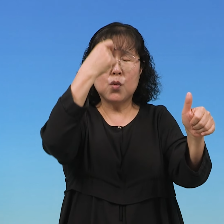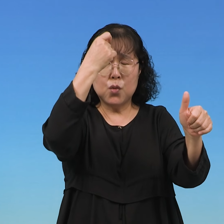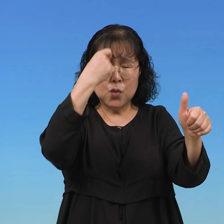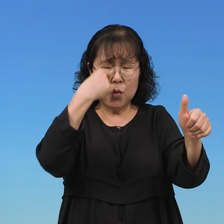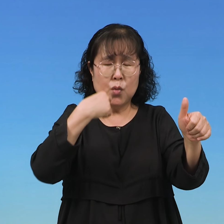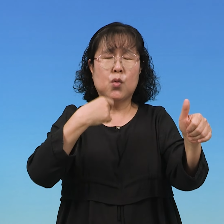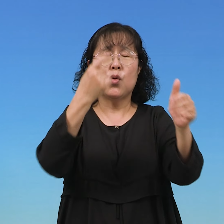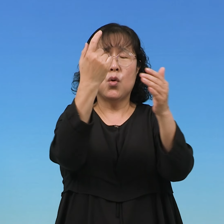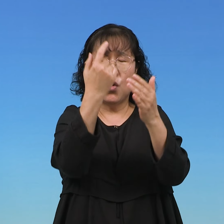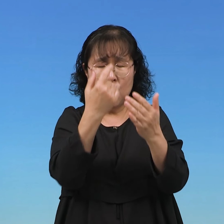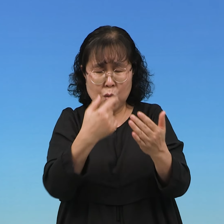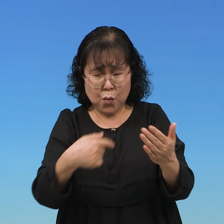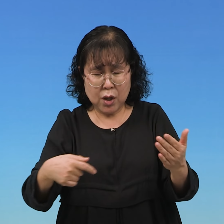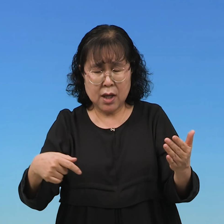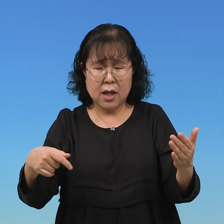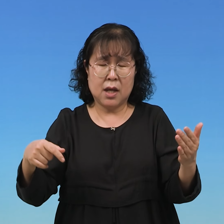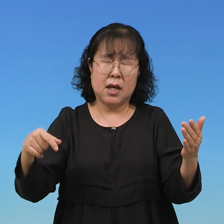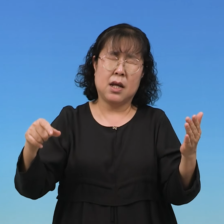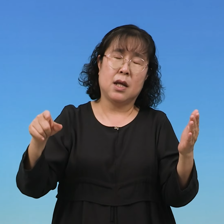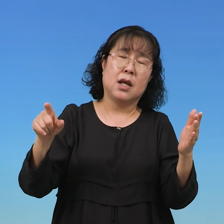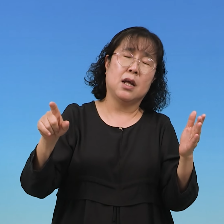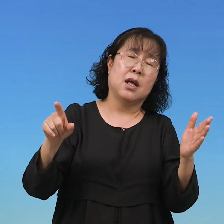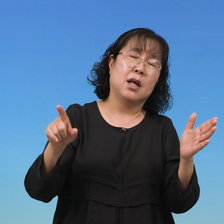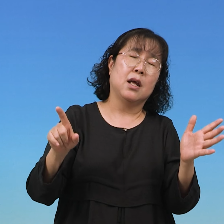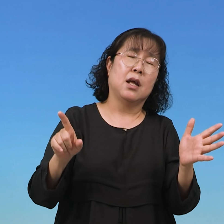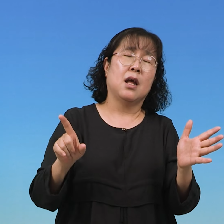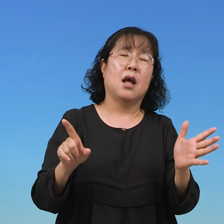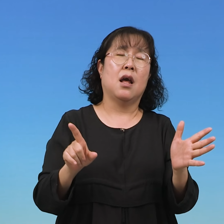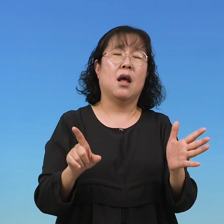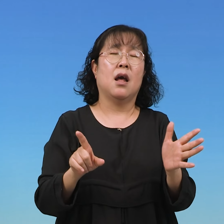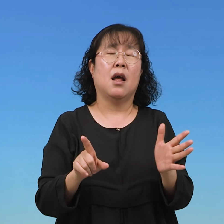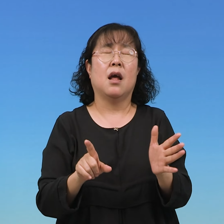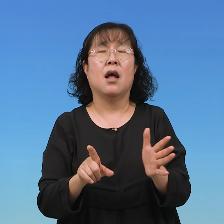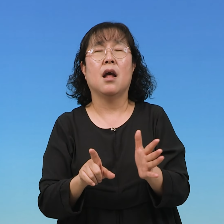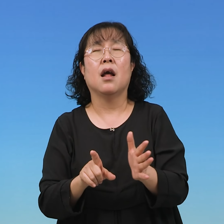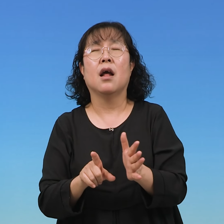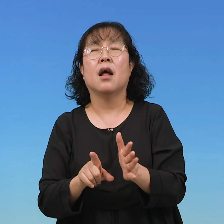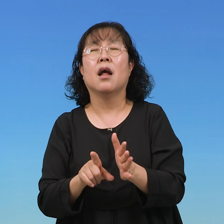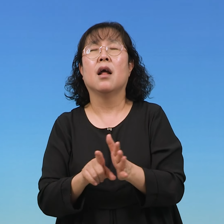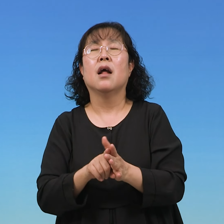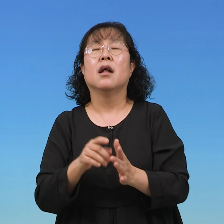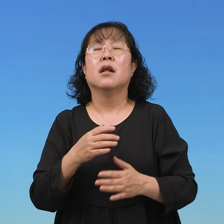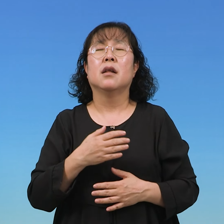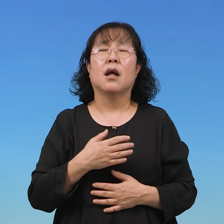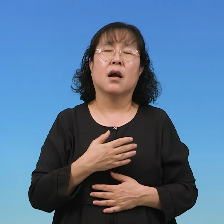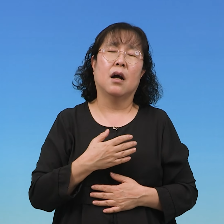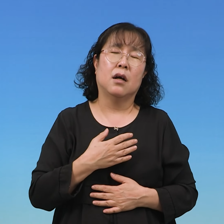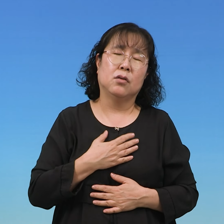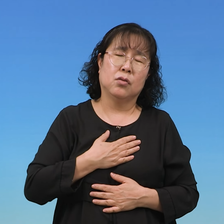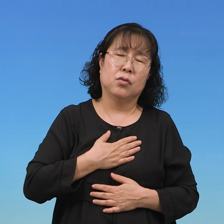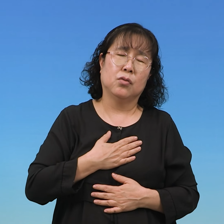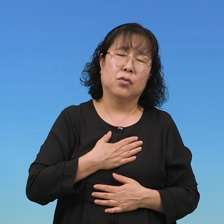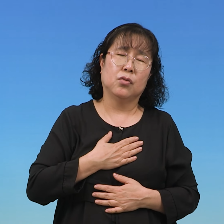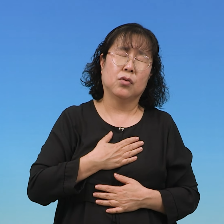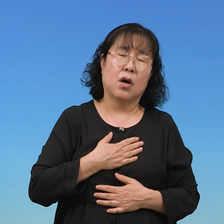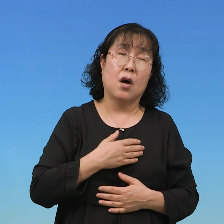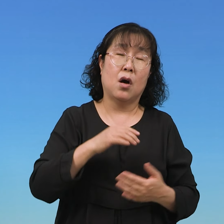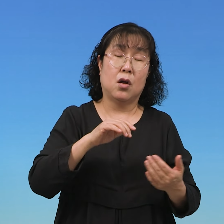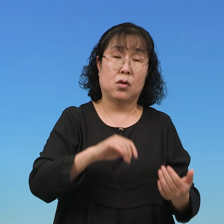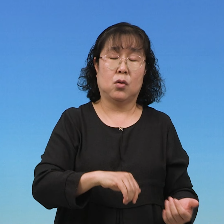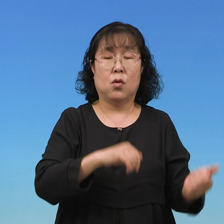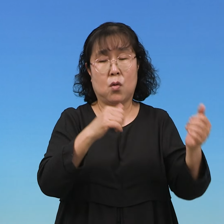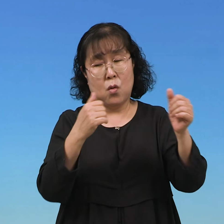그 눈물을 지난 한 해 힘들고 지쳐있던 모든 것들 흘려보내기 위하여 우리 다